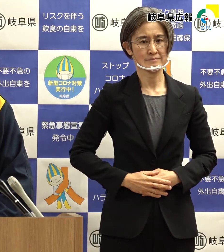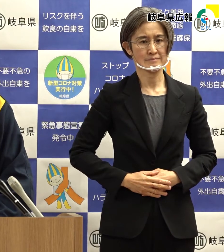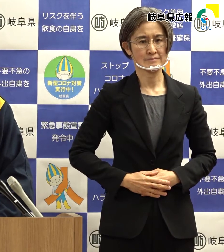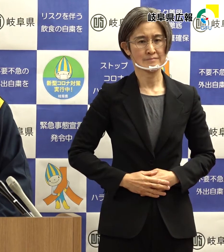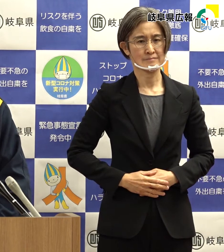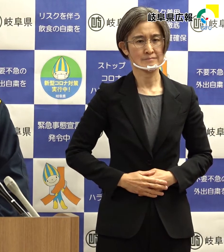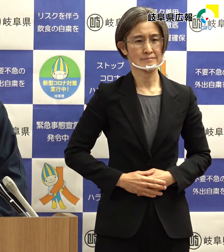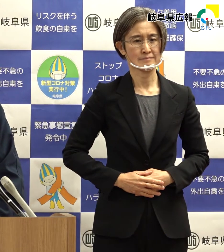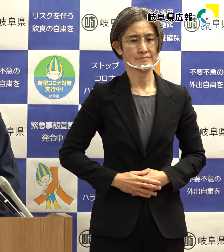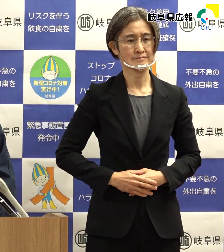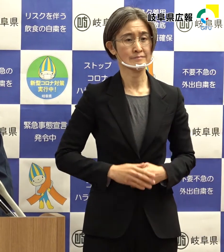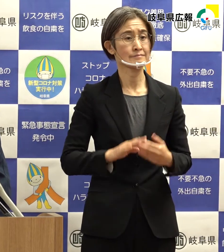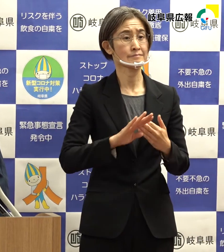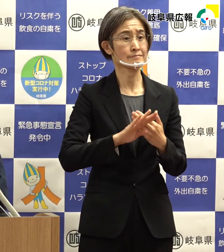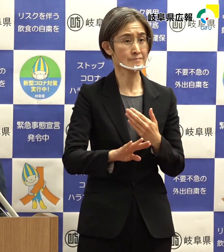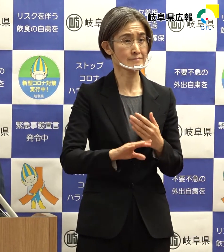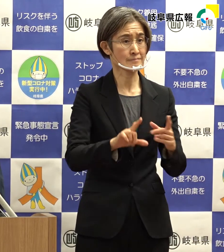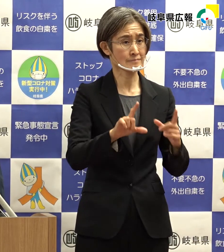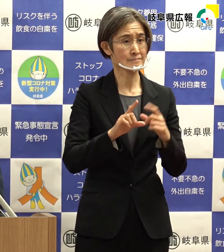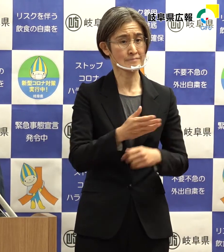それでは各社さんお願いいたします。